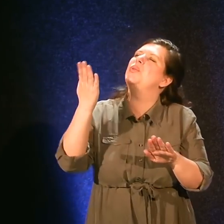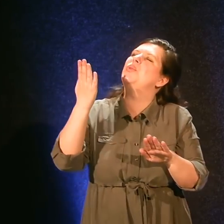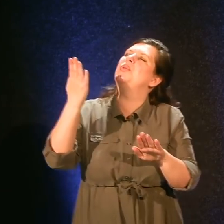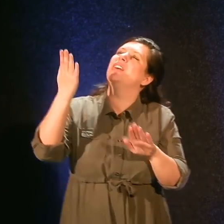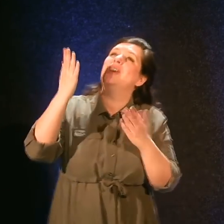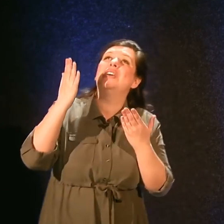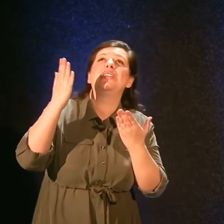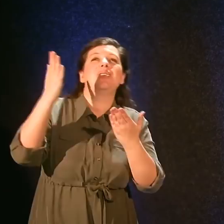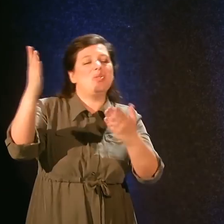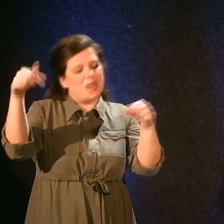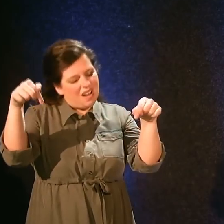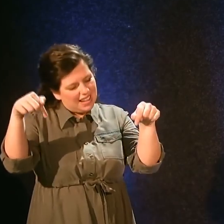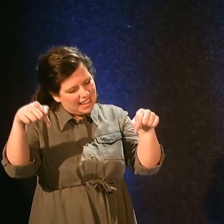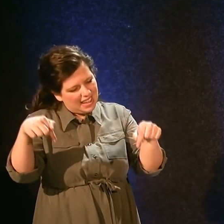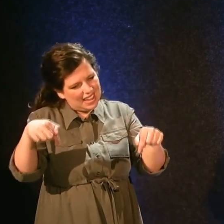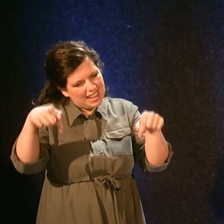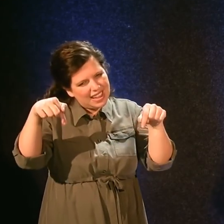You are